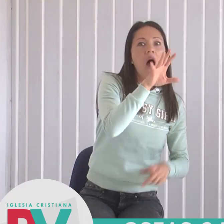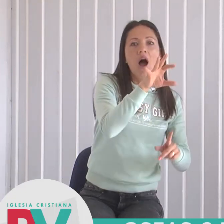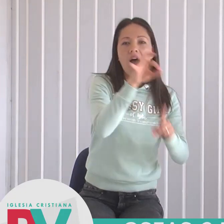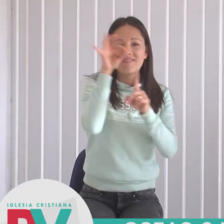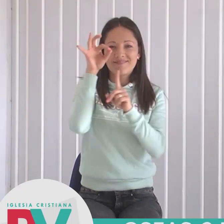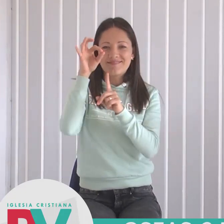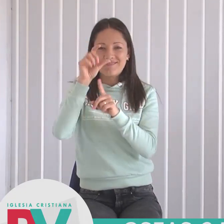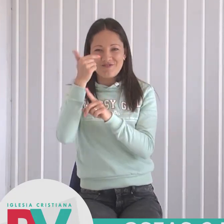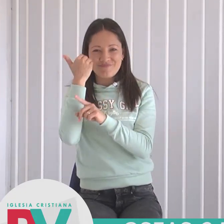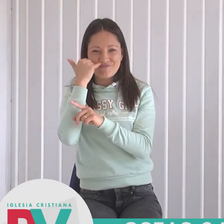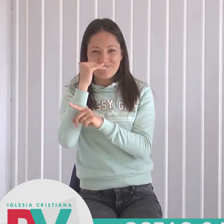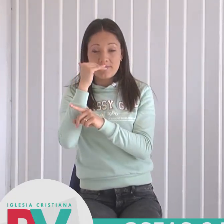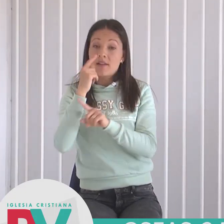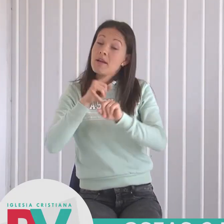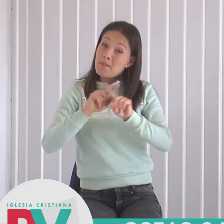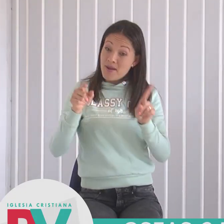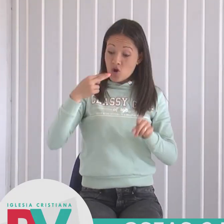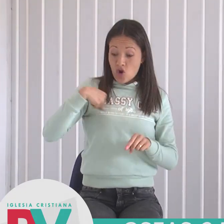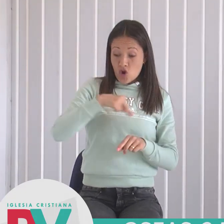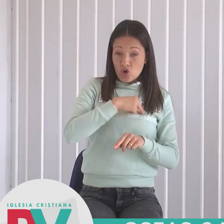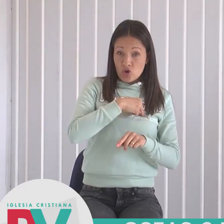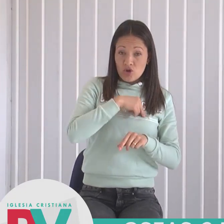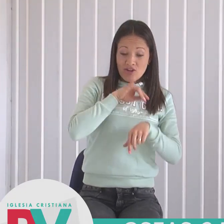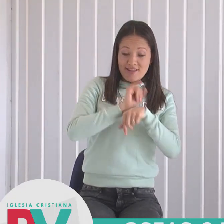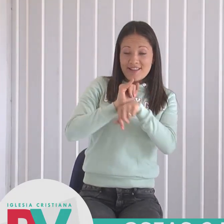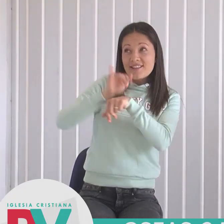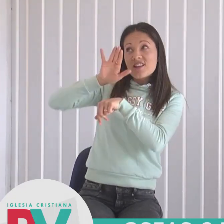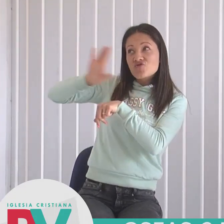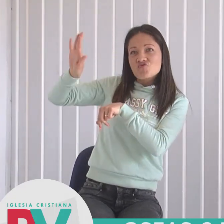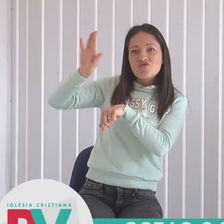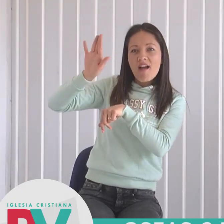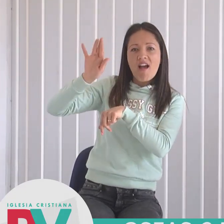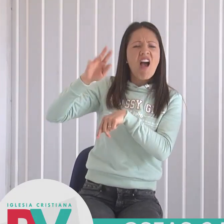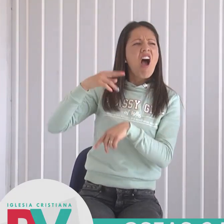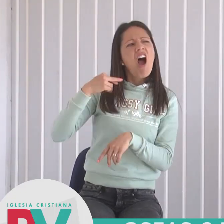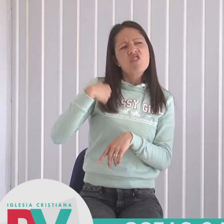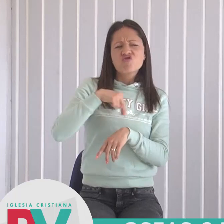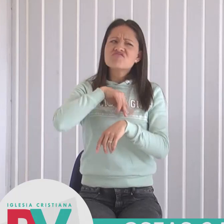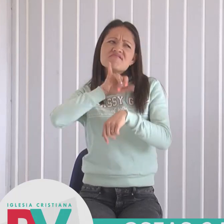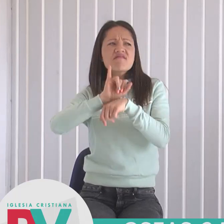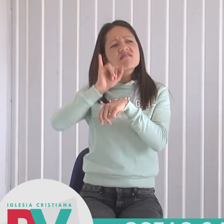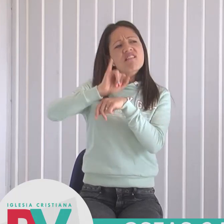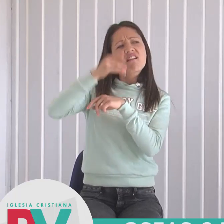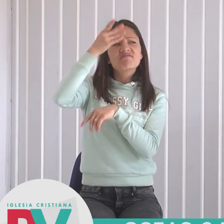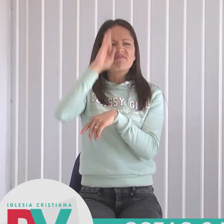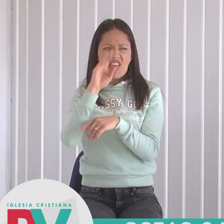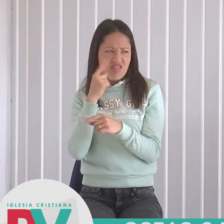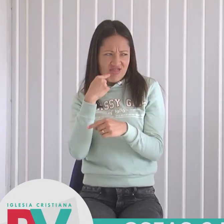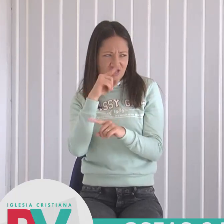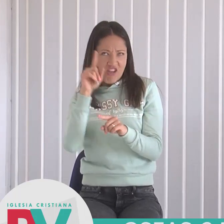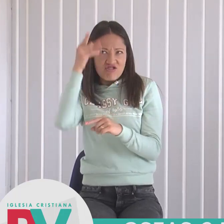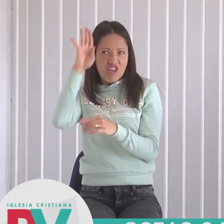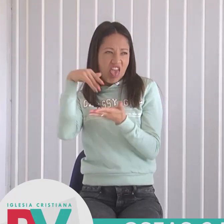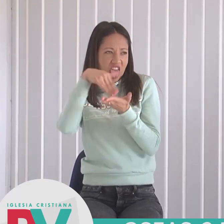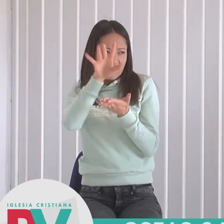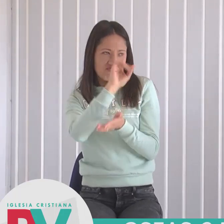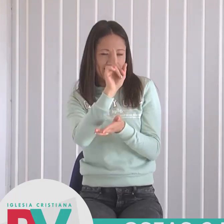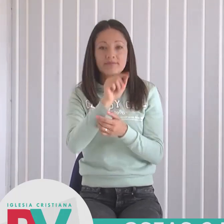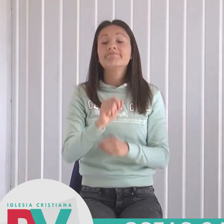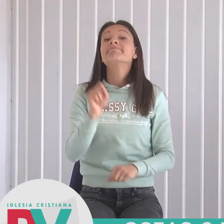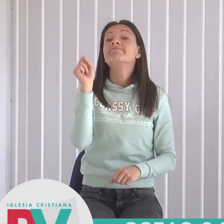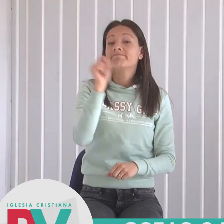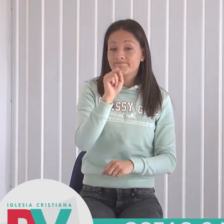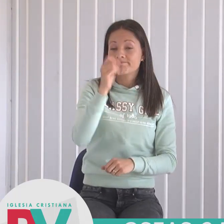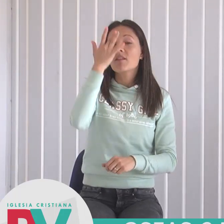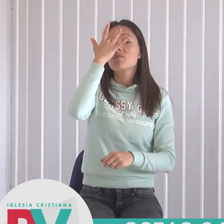Pero nosotros somos su iglesia amada y a nosotros no nos pasa. Entonces esta palabra no sería para nosotros, sí nos puede pasar. Precisamente es la